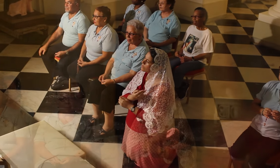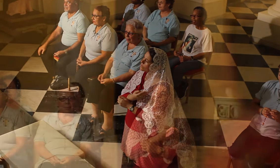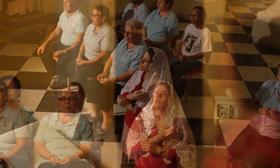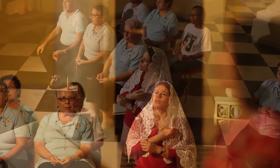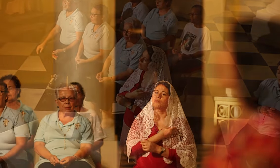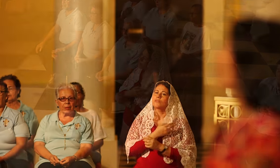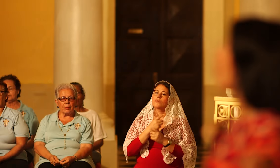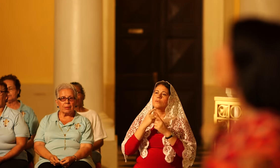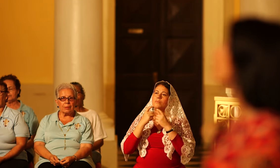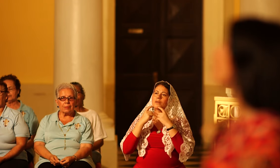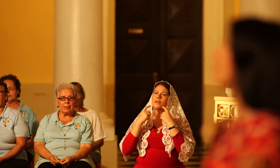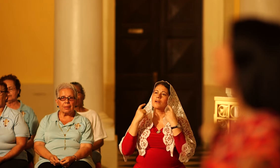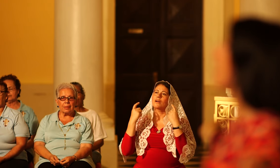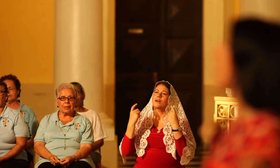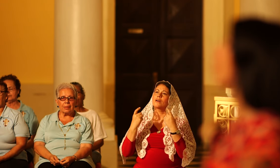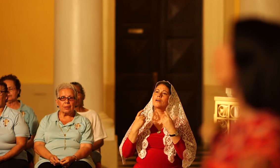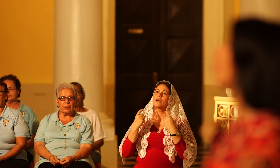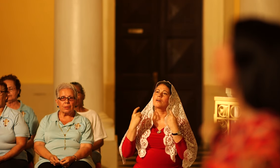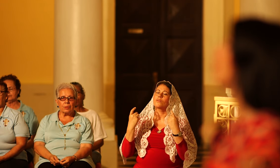Amén.